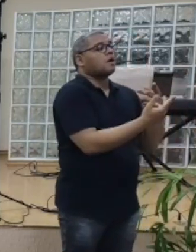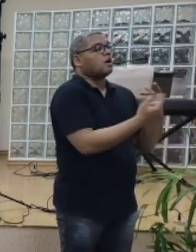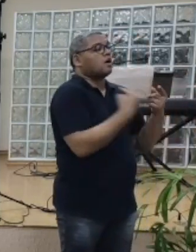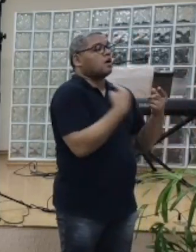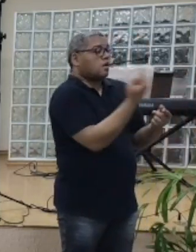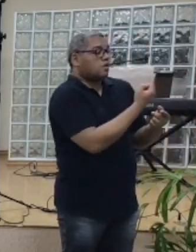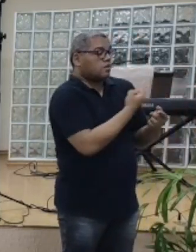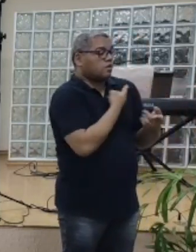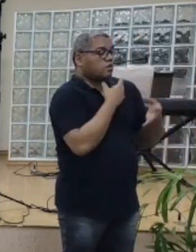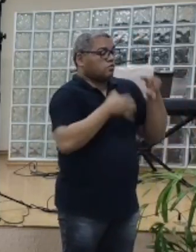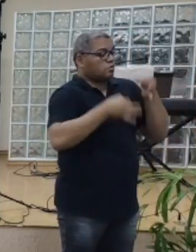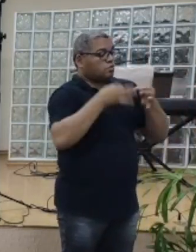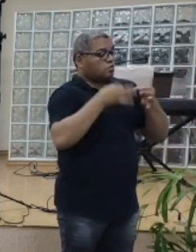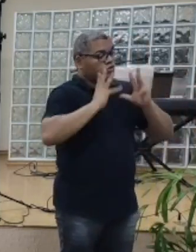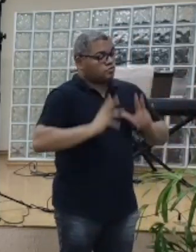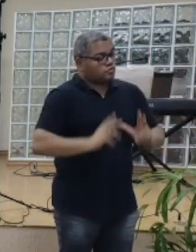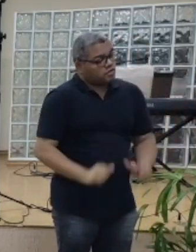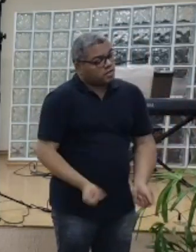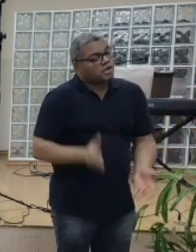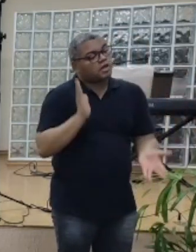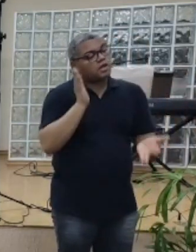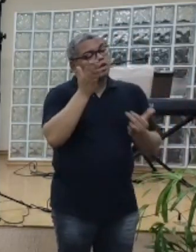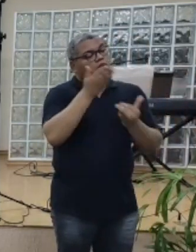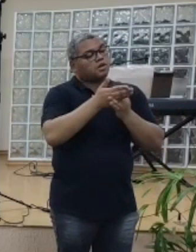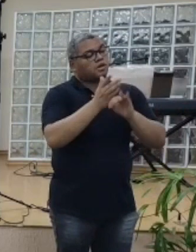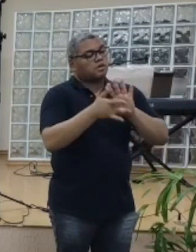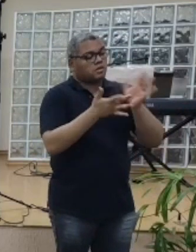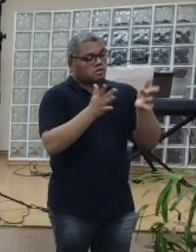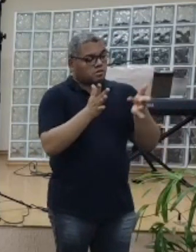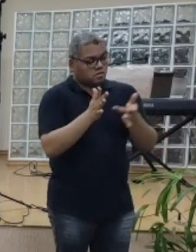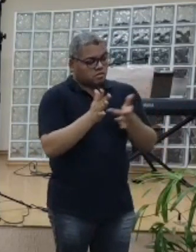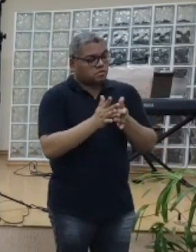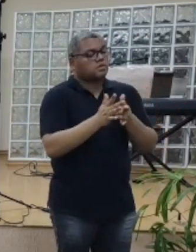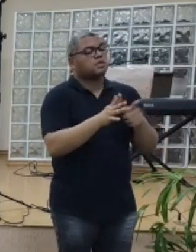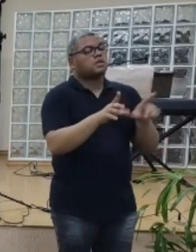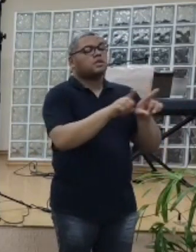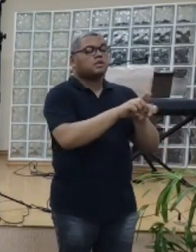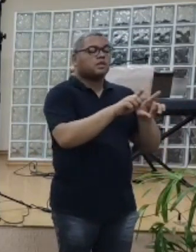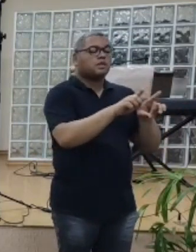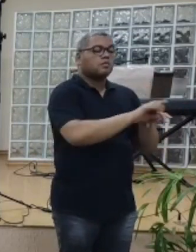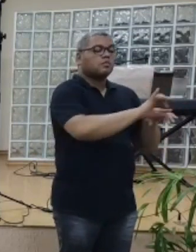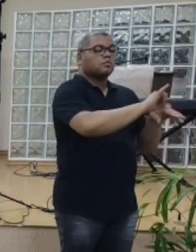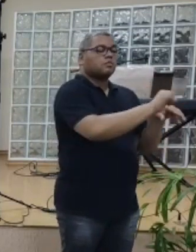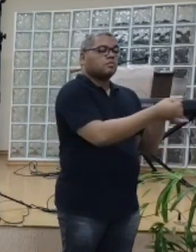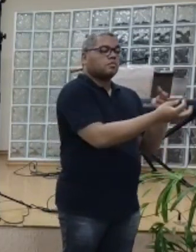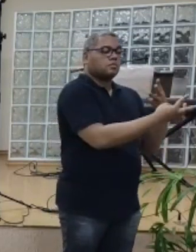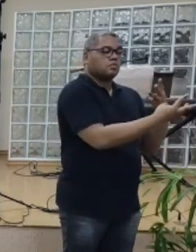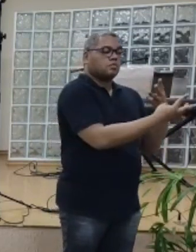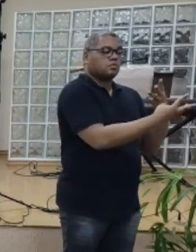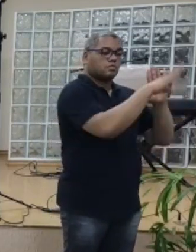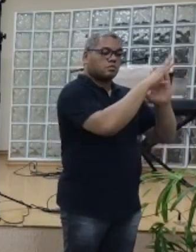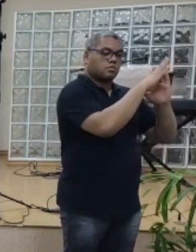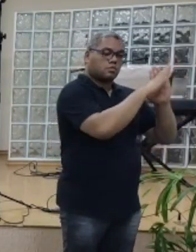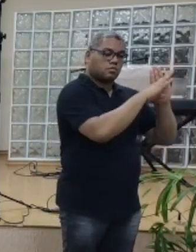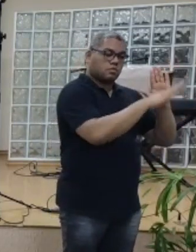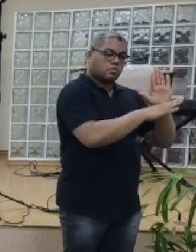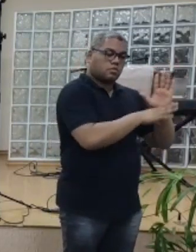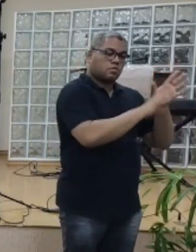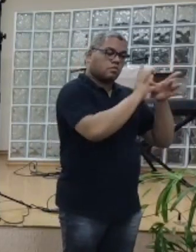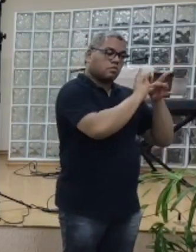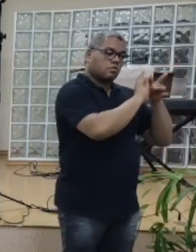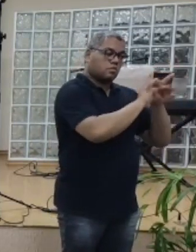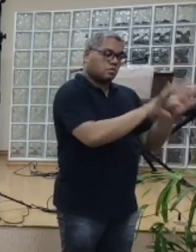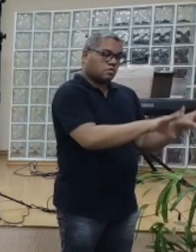Cristo Jesus, e foi libertado das regras do judaísmo, assim como eles foram libertados